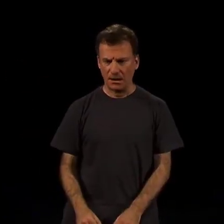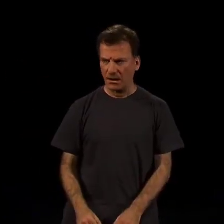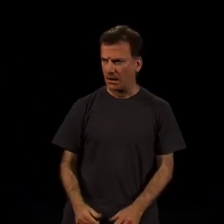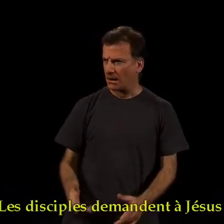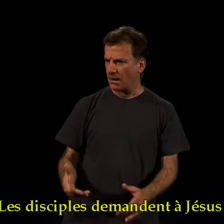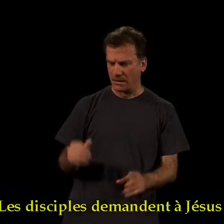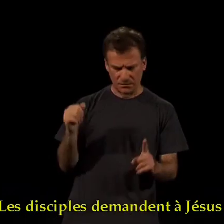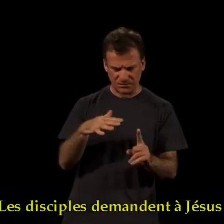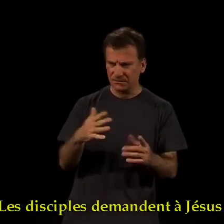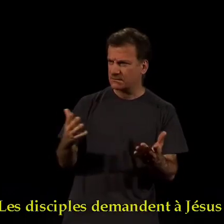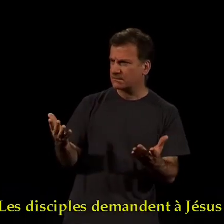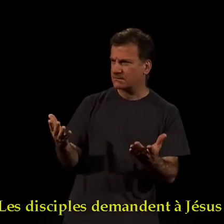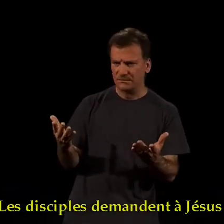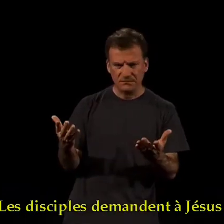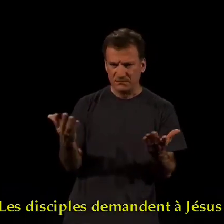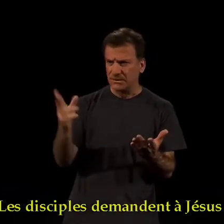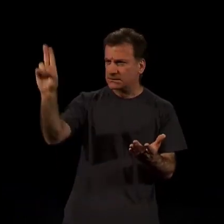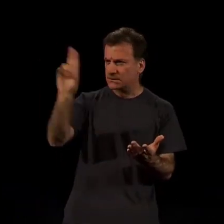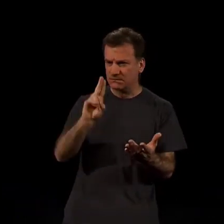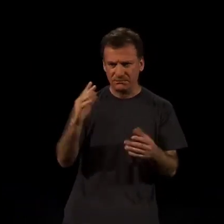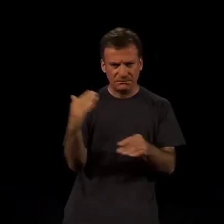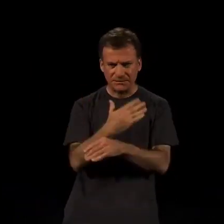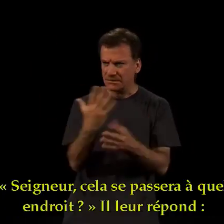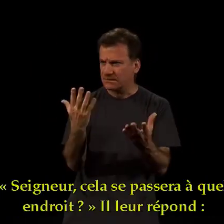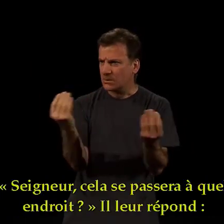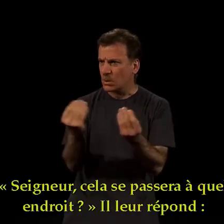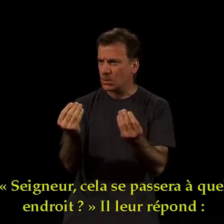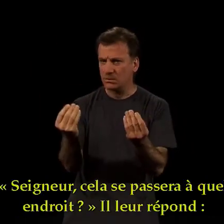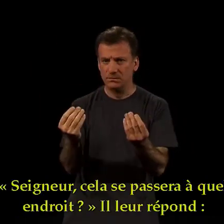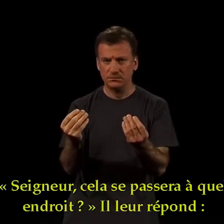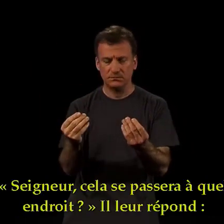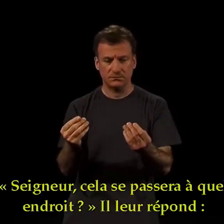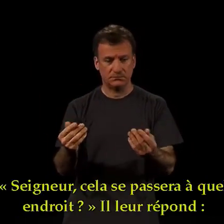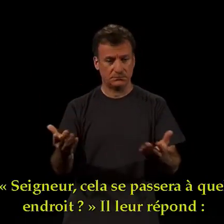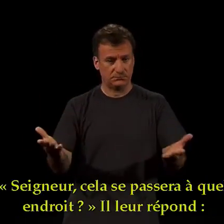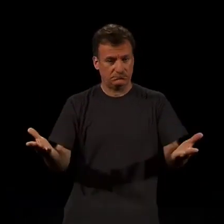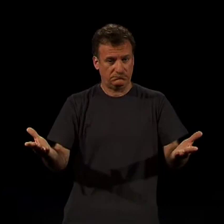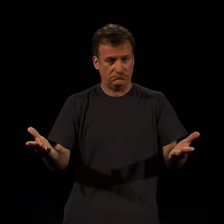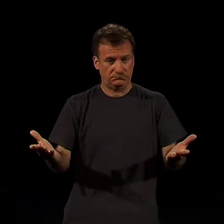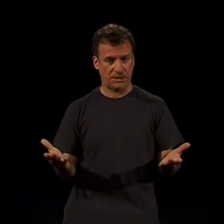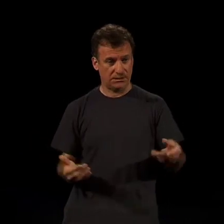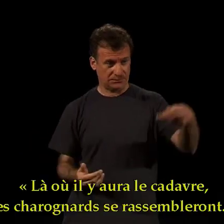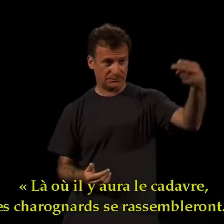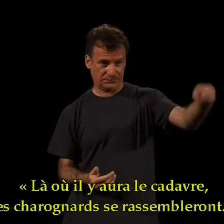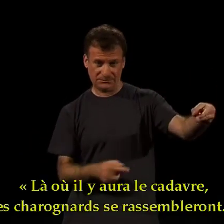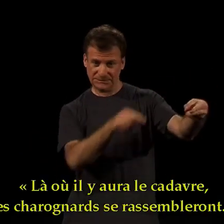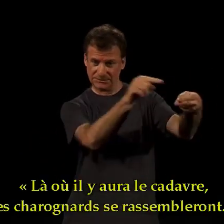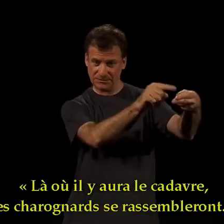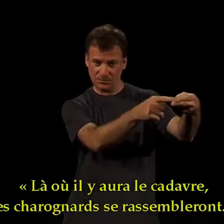Les disciples demandent à Jésus: «Seigneur, cela se passera à quel endroit?» Il leur répond: